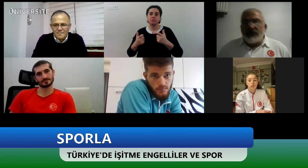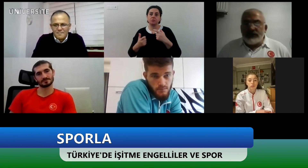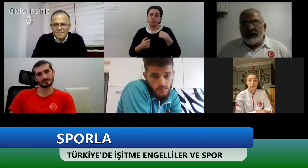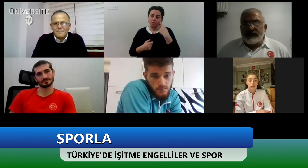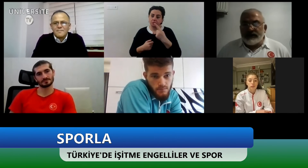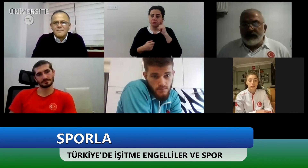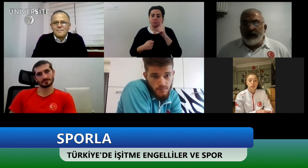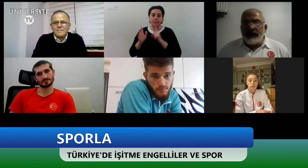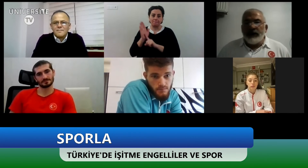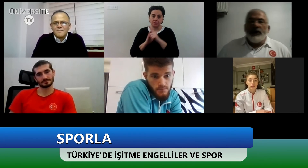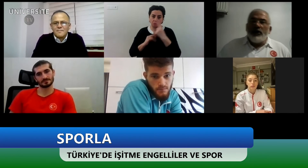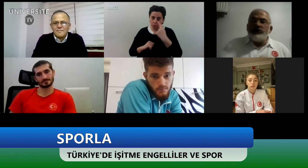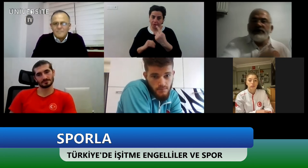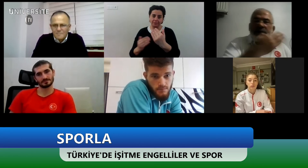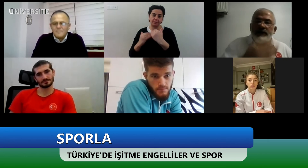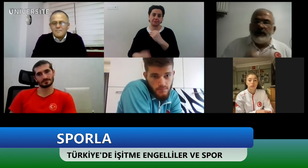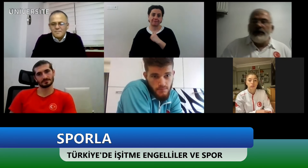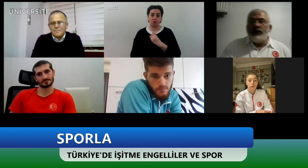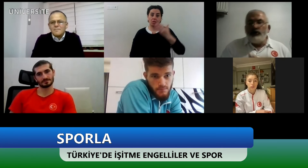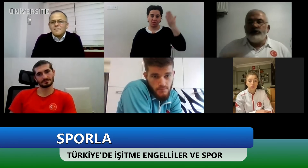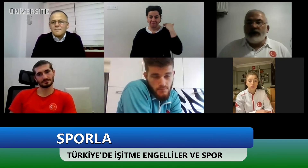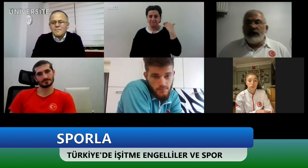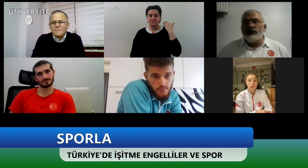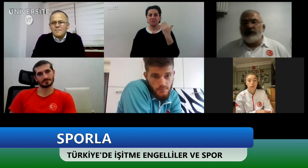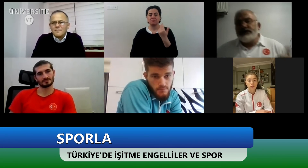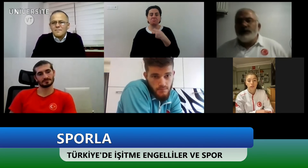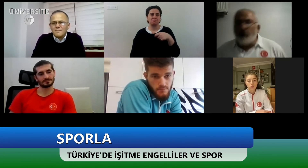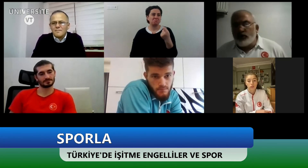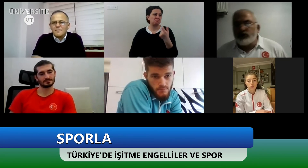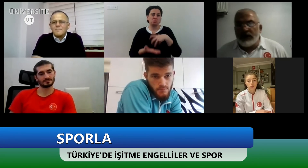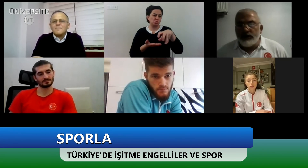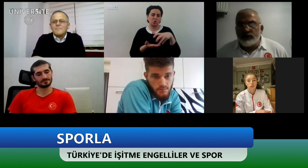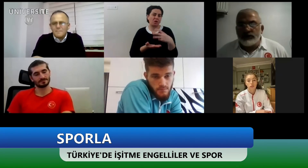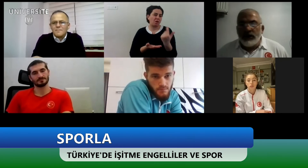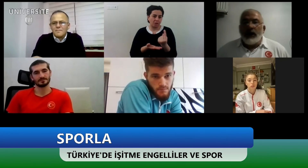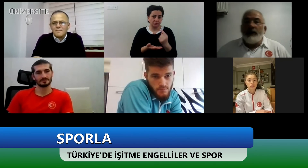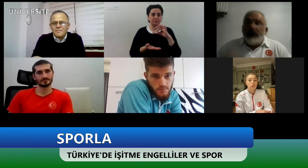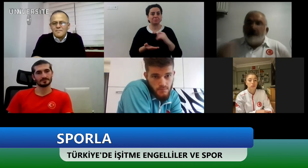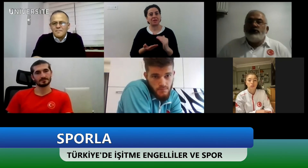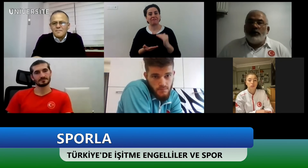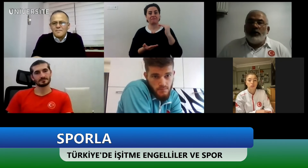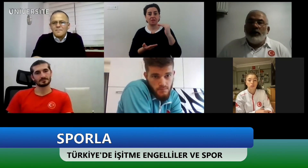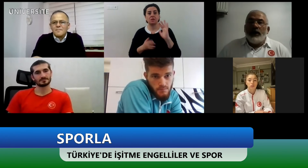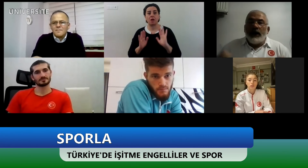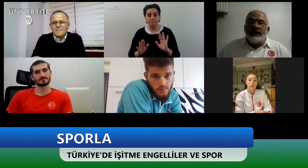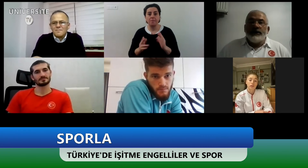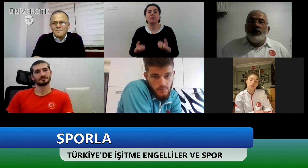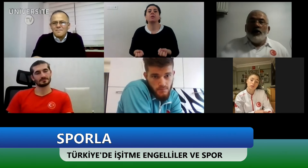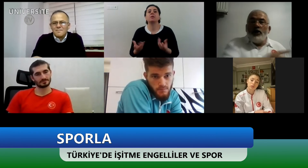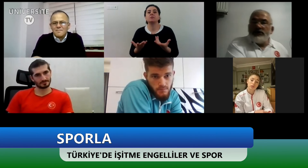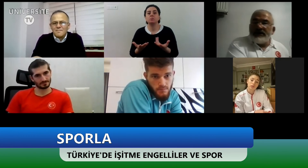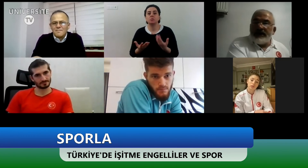katına çıktık. Yani önceden 3 lira alıyorsak şimdi 9 lira alıyoruz. Ama yetiyor mu?